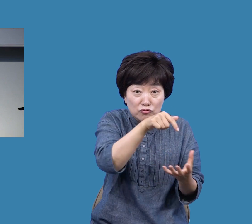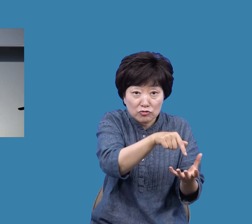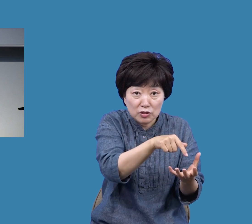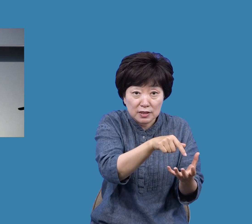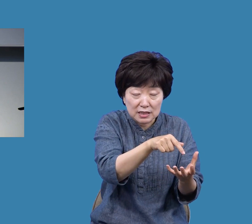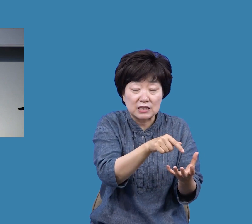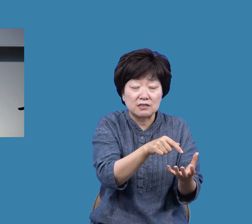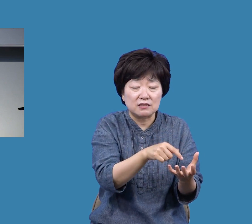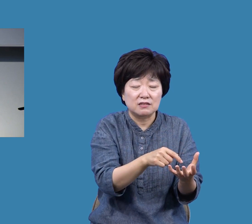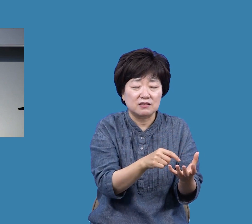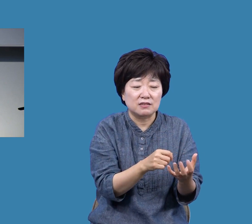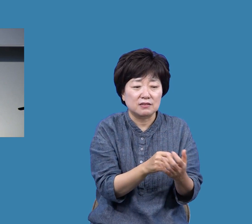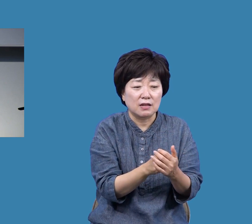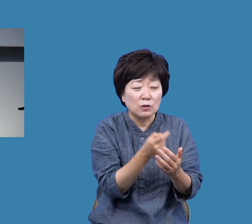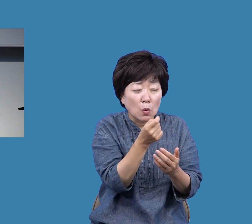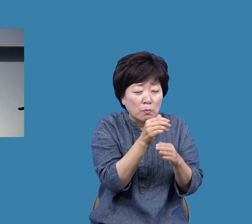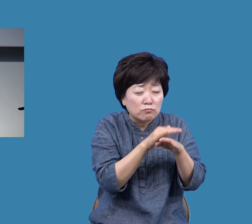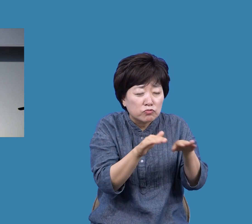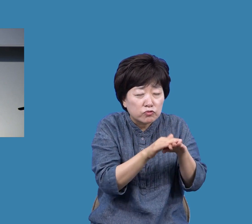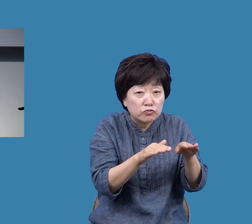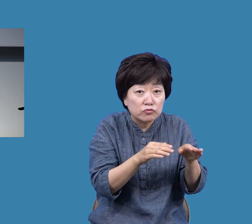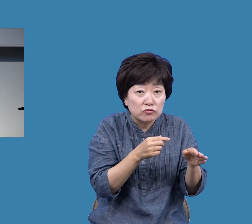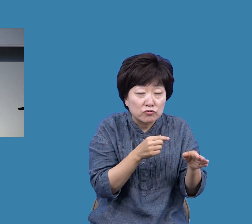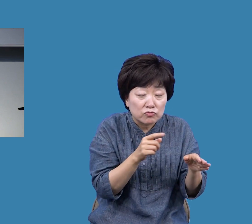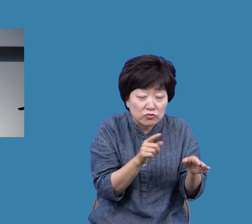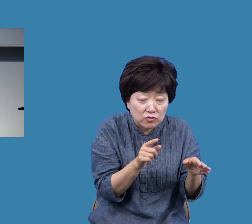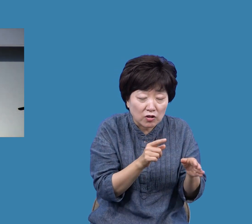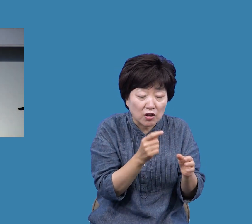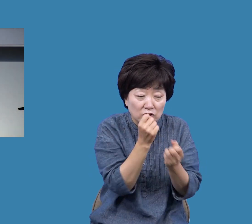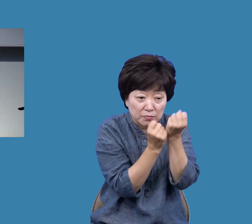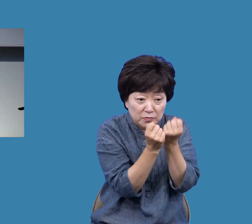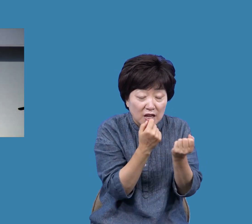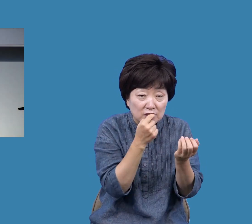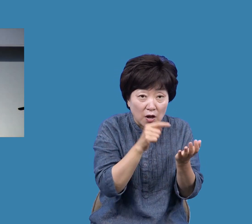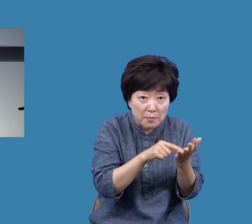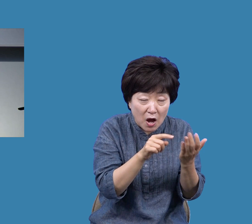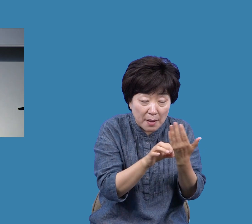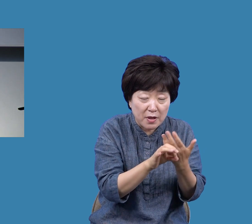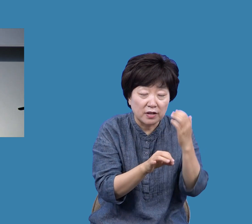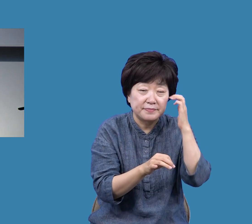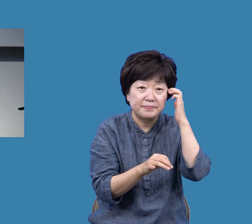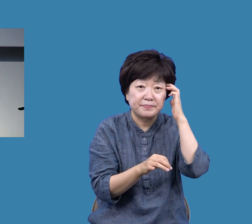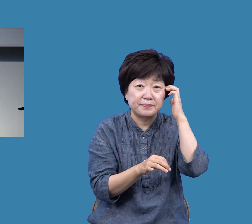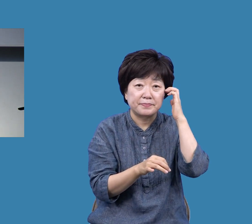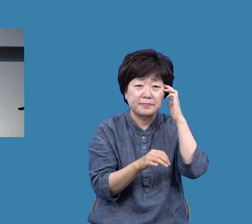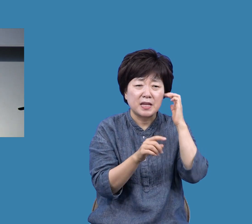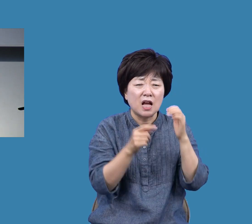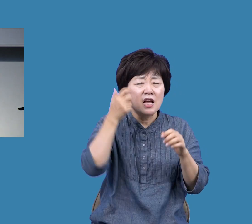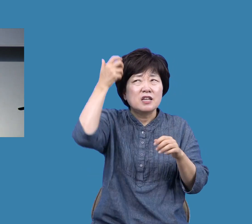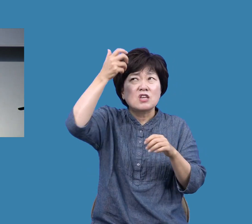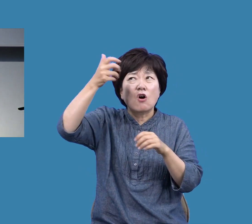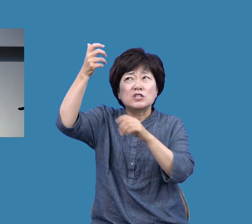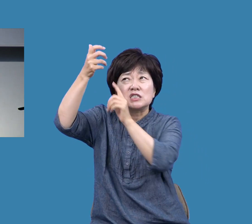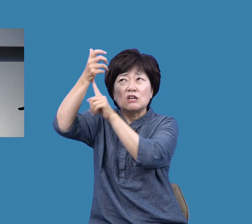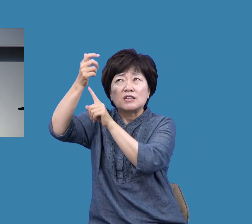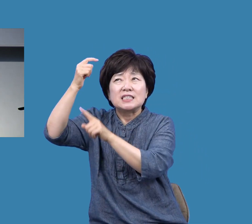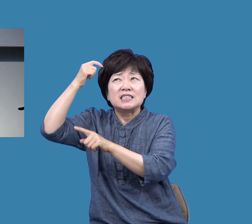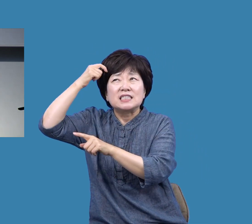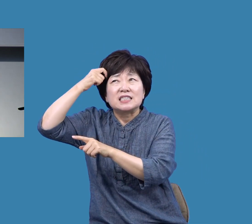설명을 하면 여러분들이 하고 있는 모든 행위가 영적인 의미를 알고 그 의미 가운데 행해지고 있냐는